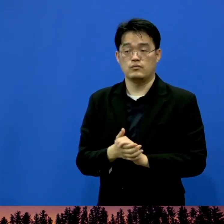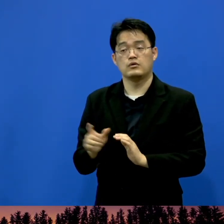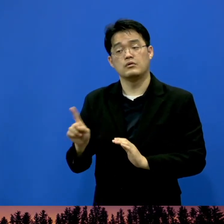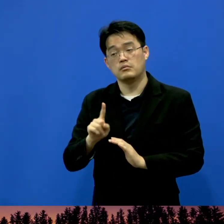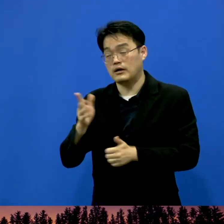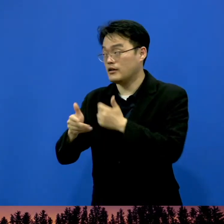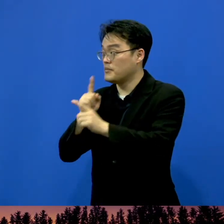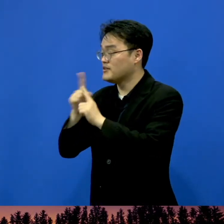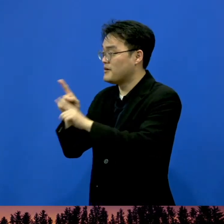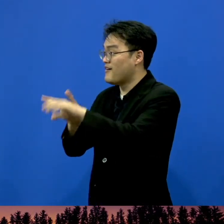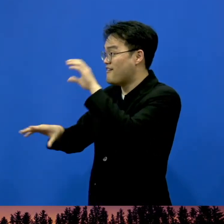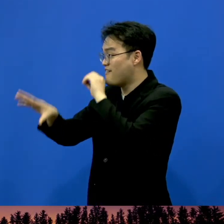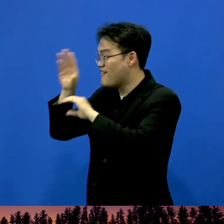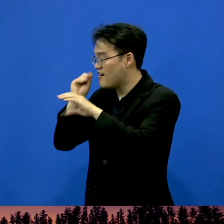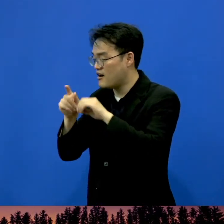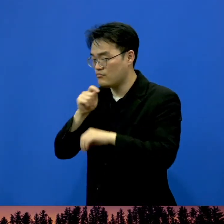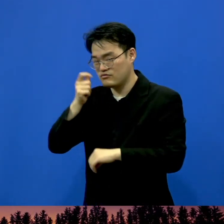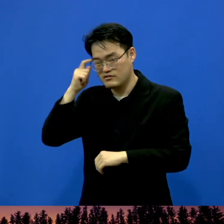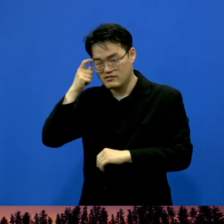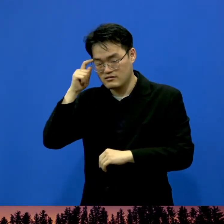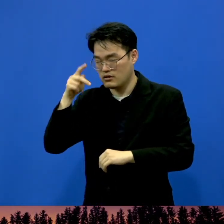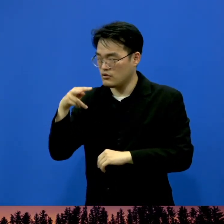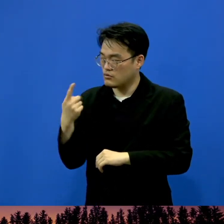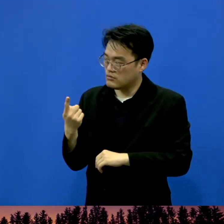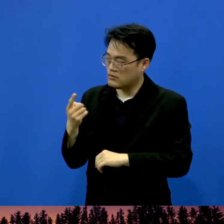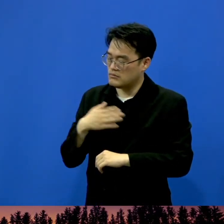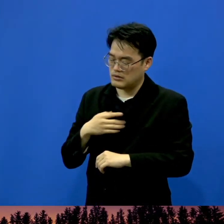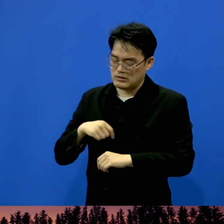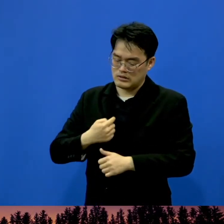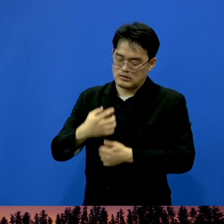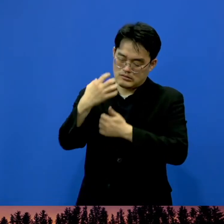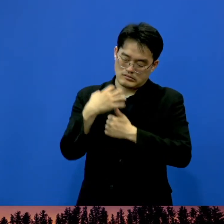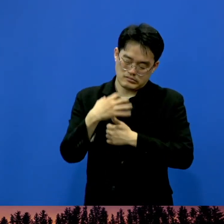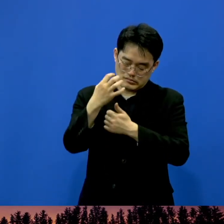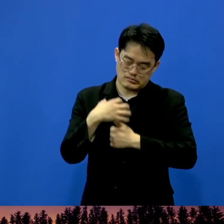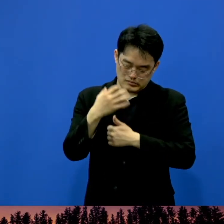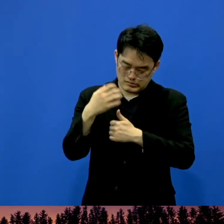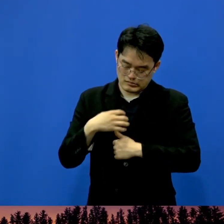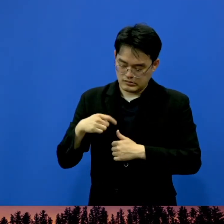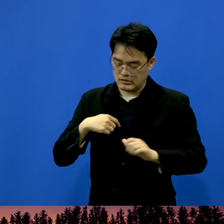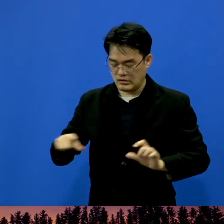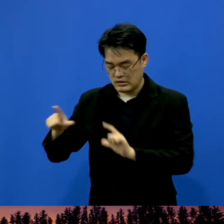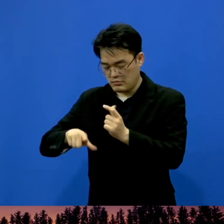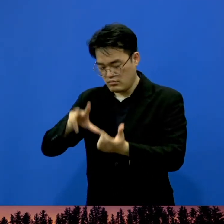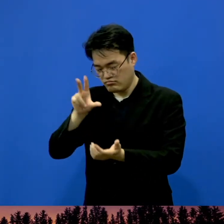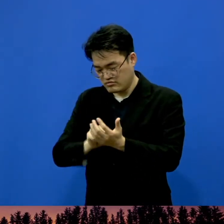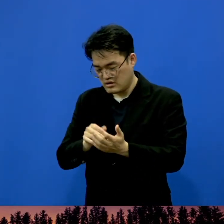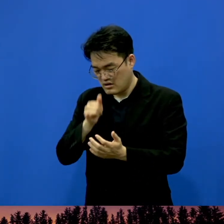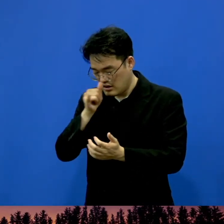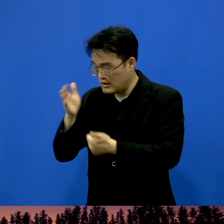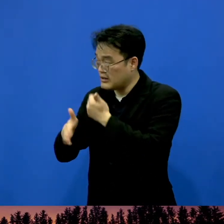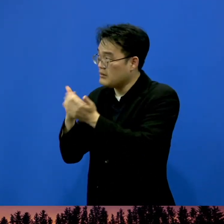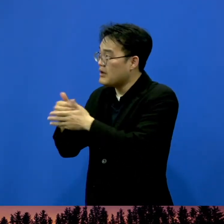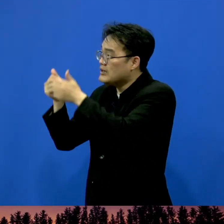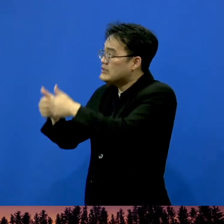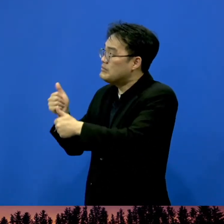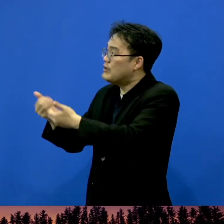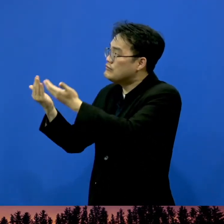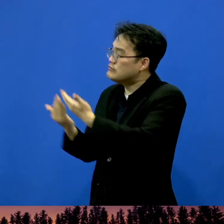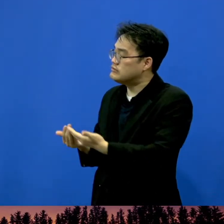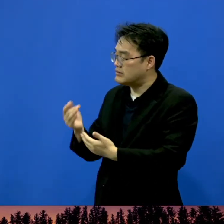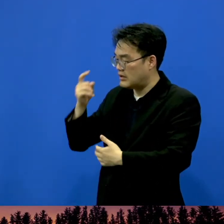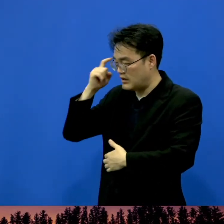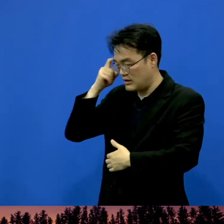들어도 큐티를 해도 굉장히 자기 자신을 정죄하고 또 자신의 삶에 어떤 문제가 일어나 하나님이 심판을 하셨다고